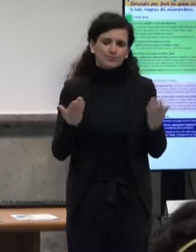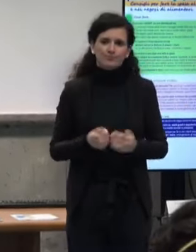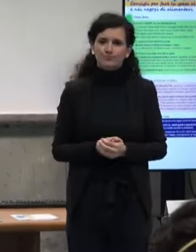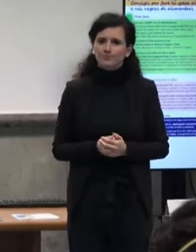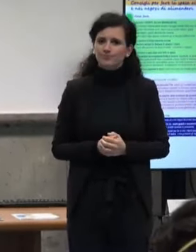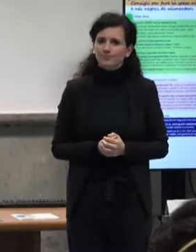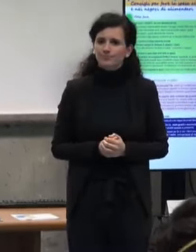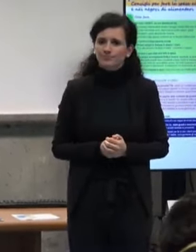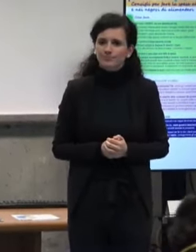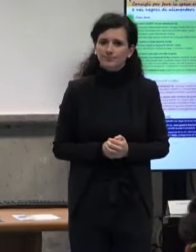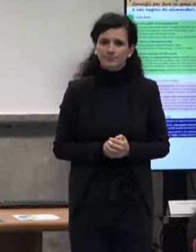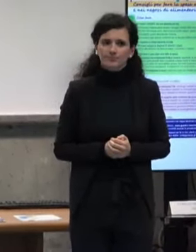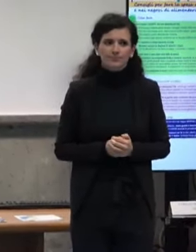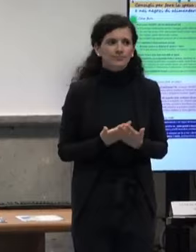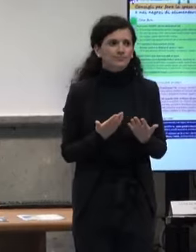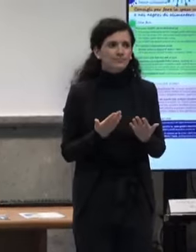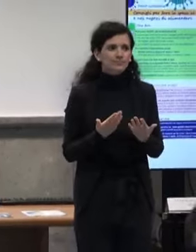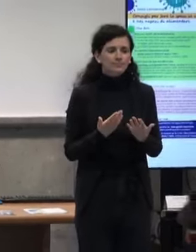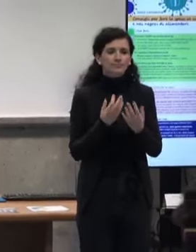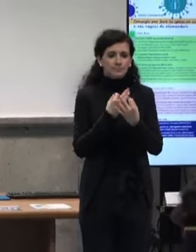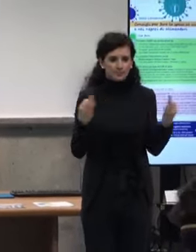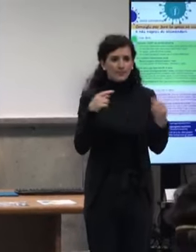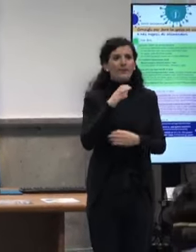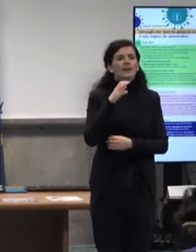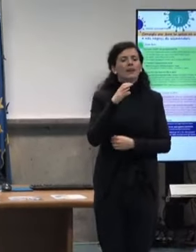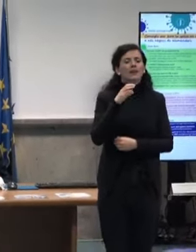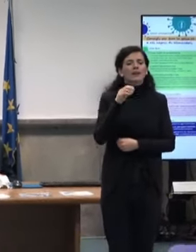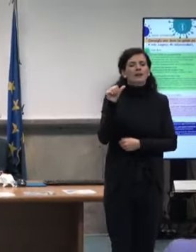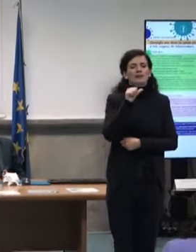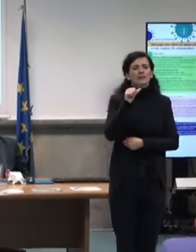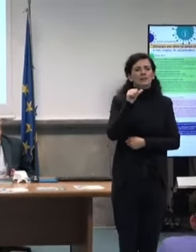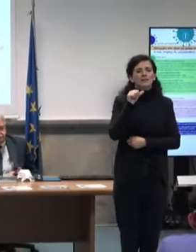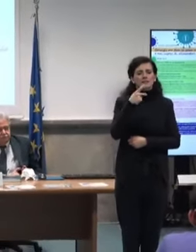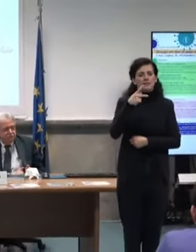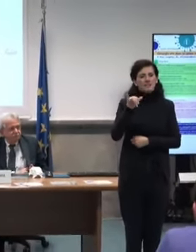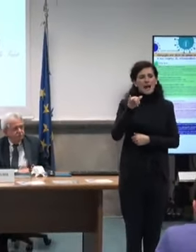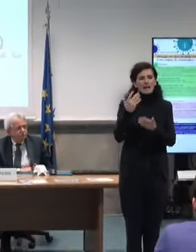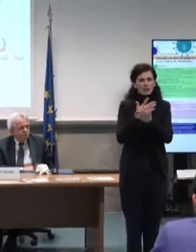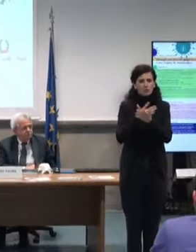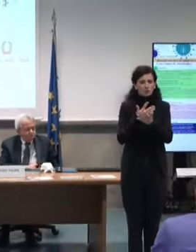allora grazie claudia fusani di tiscali news